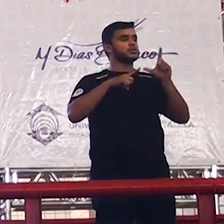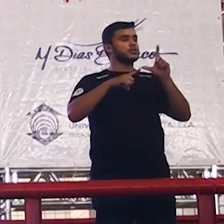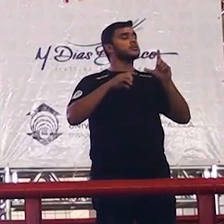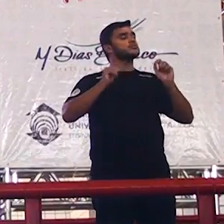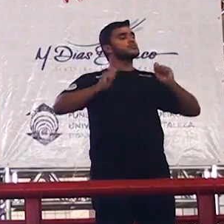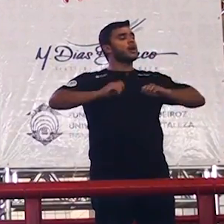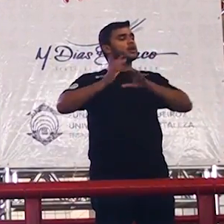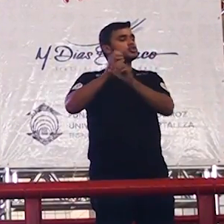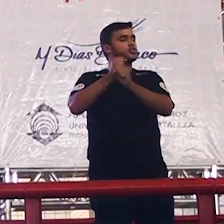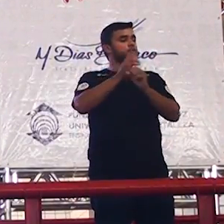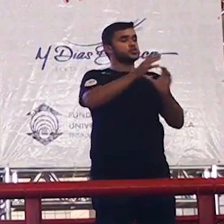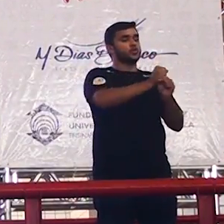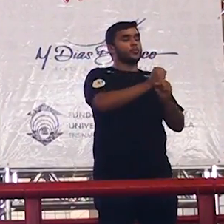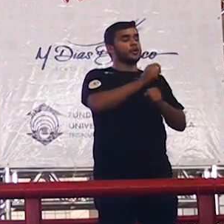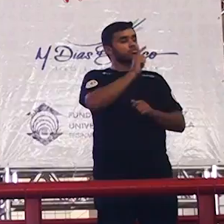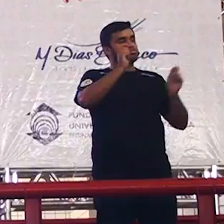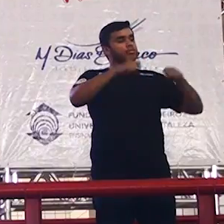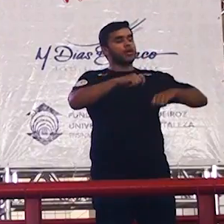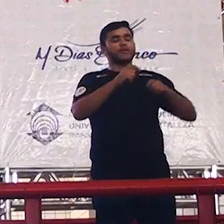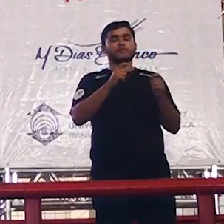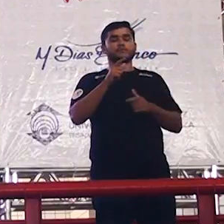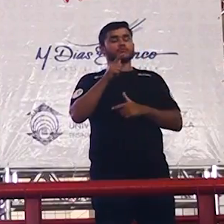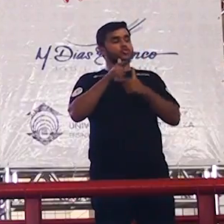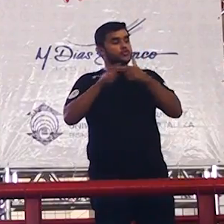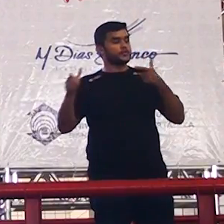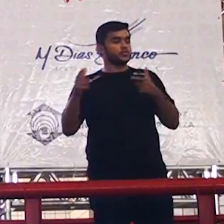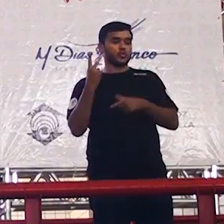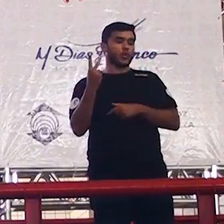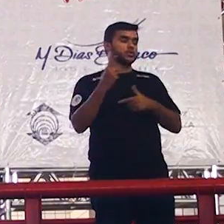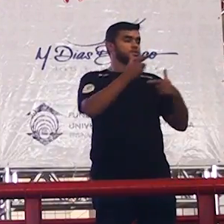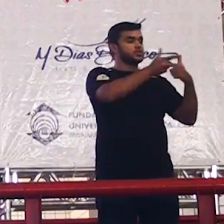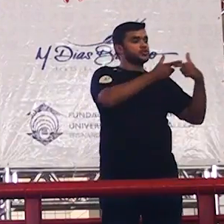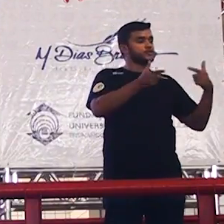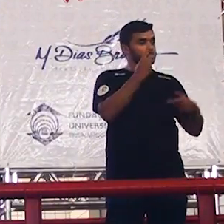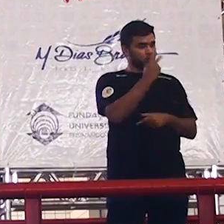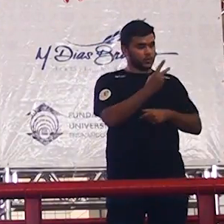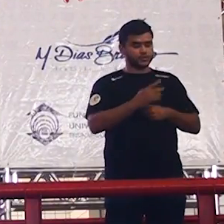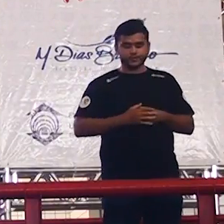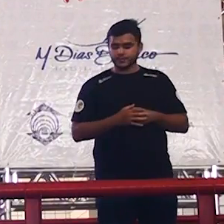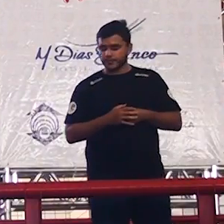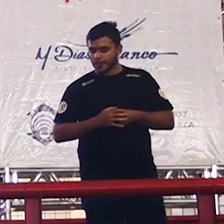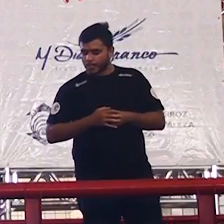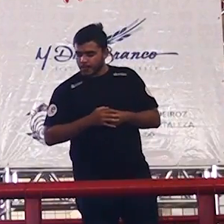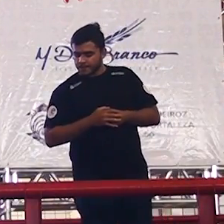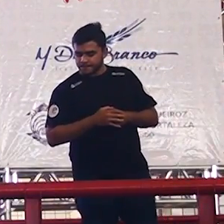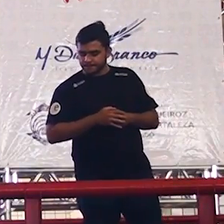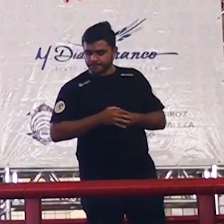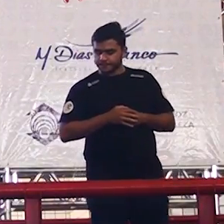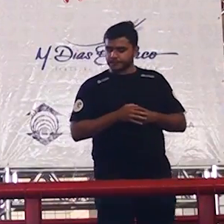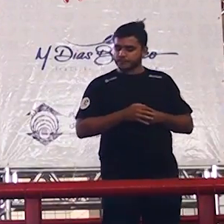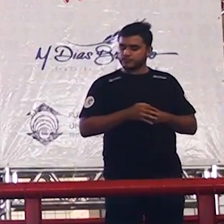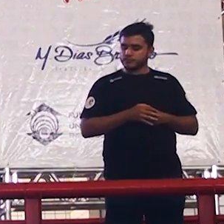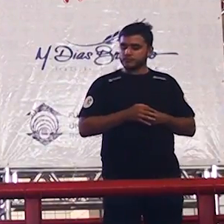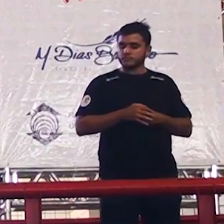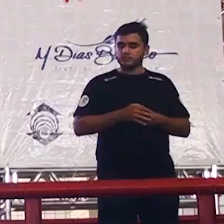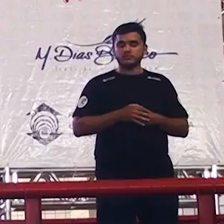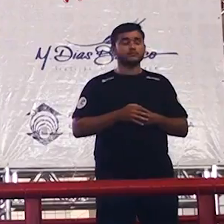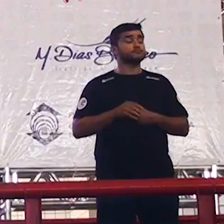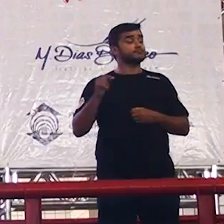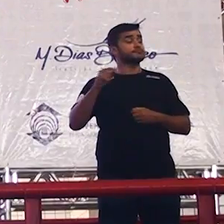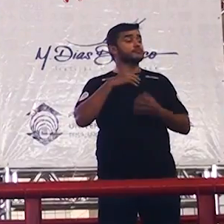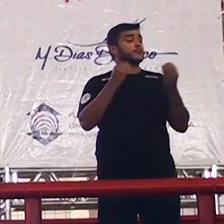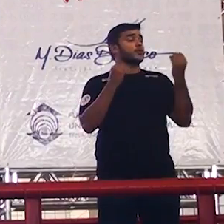por 2. Tá bom? Só que nós temos outra área, outra forma de calcular a área,